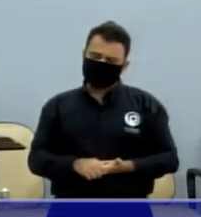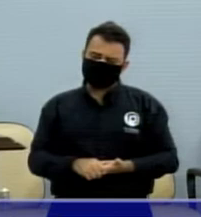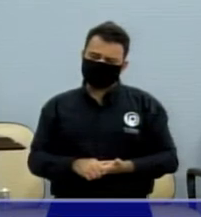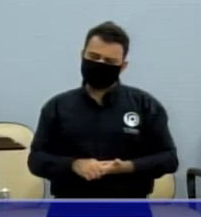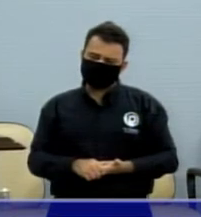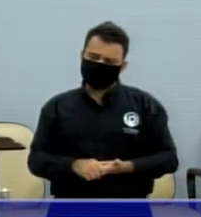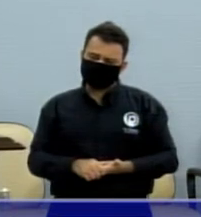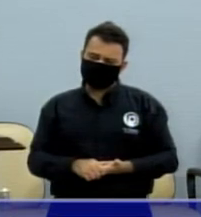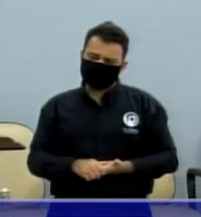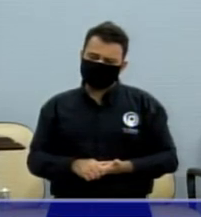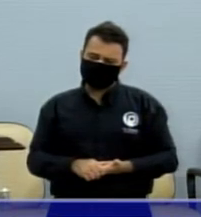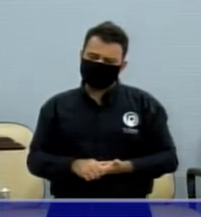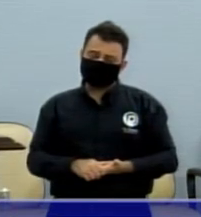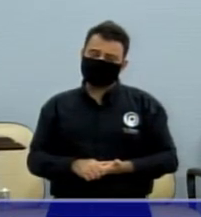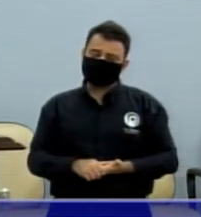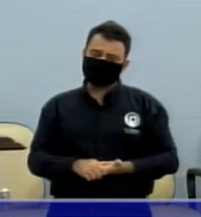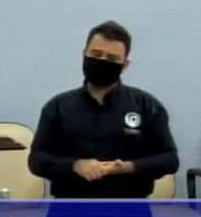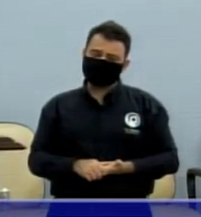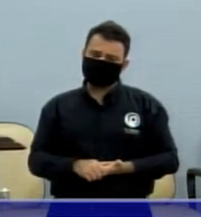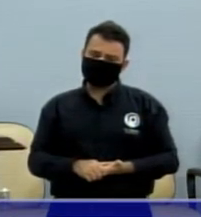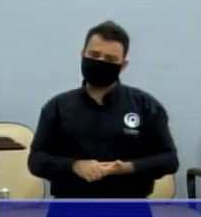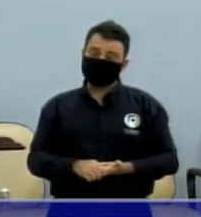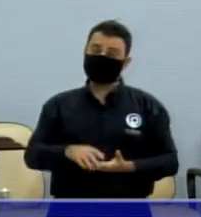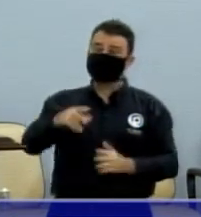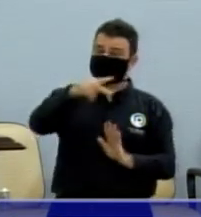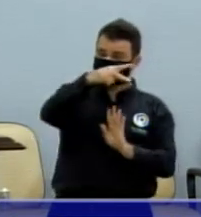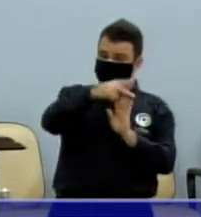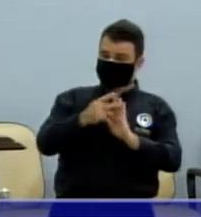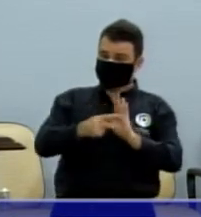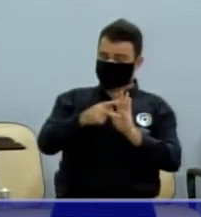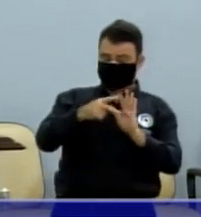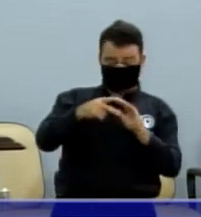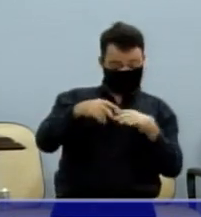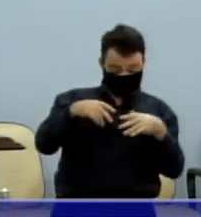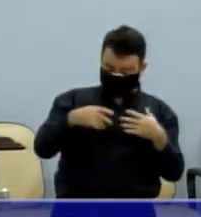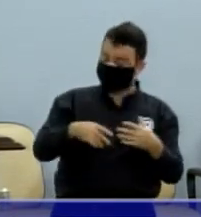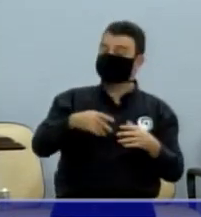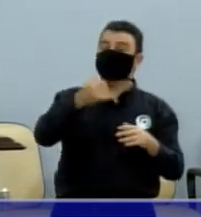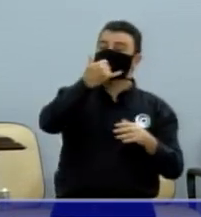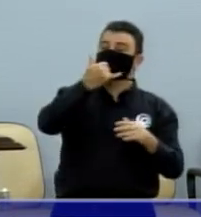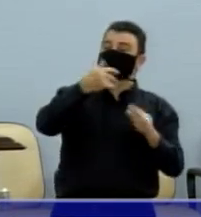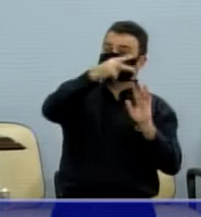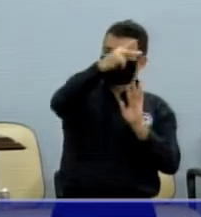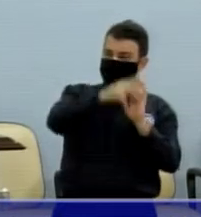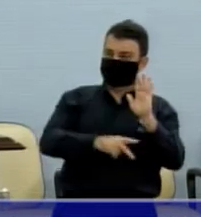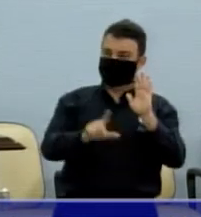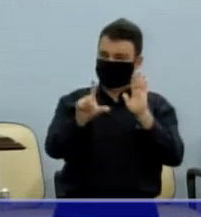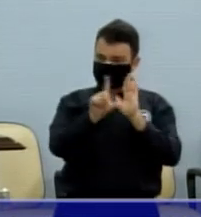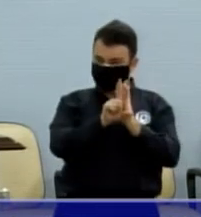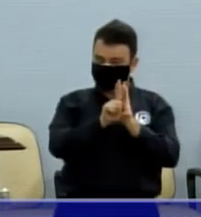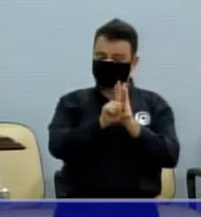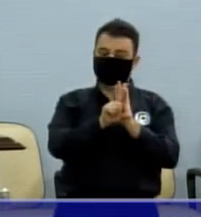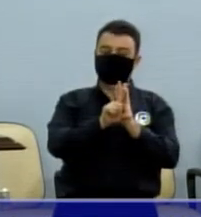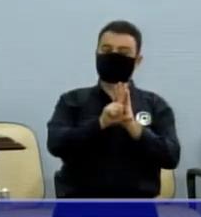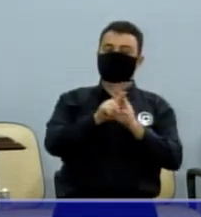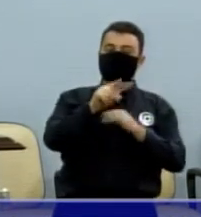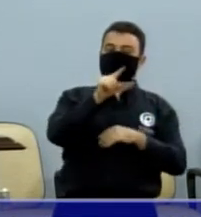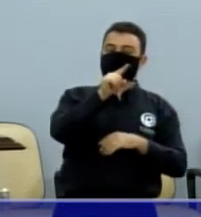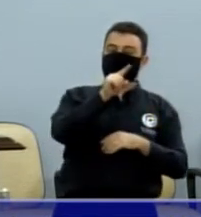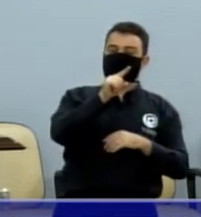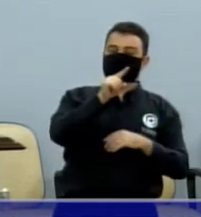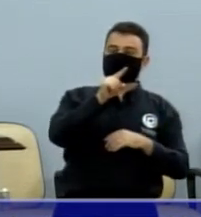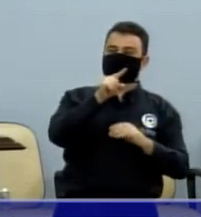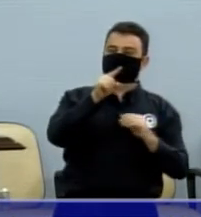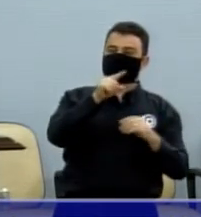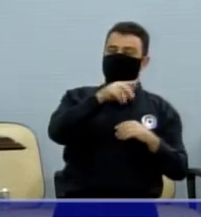eu me deparei com um projeto de lei, doutor Odélio, vereador Anderson Branco também, que são membros efetivos da Comissão de Defesa da Vida